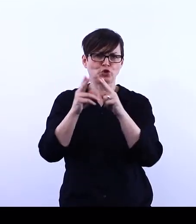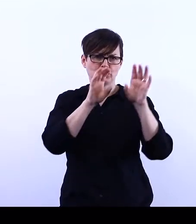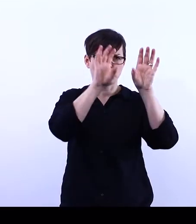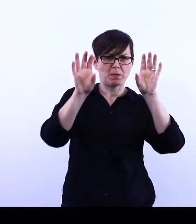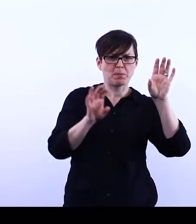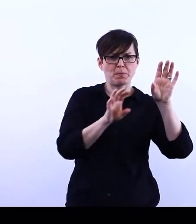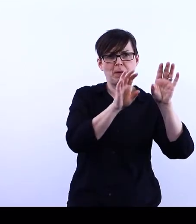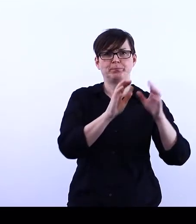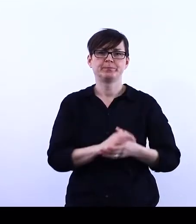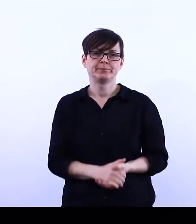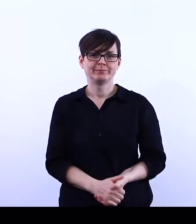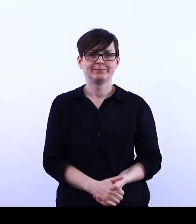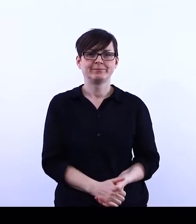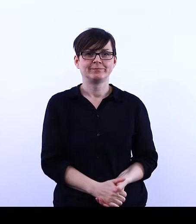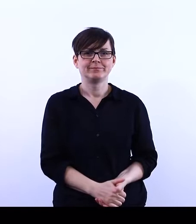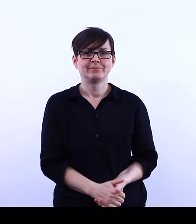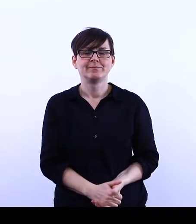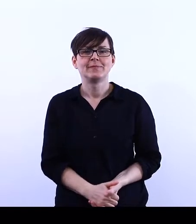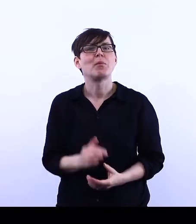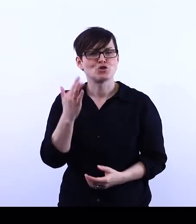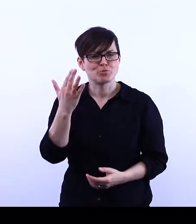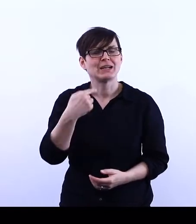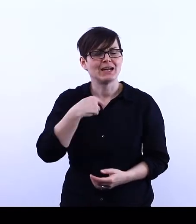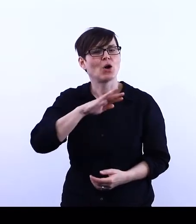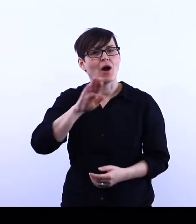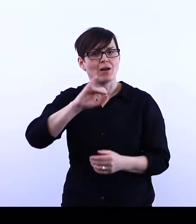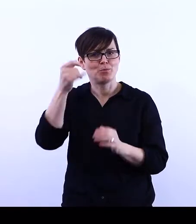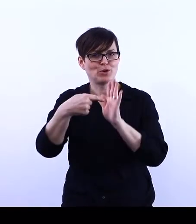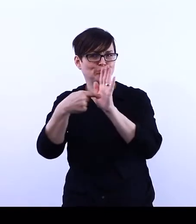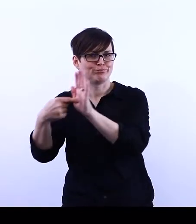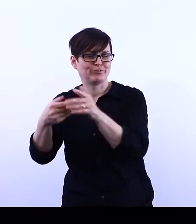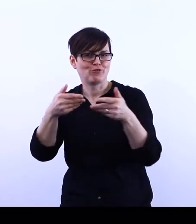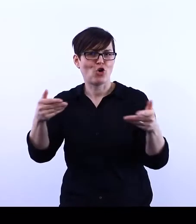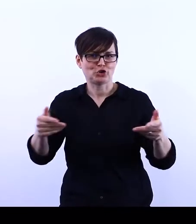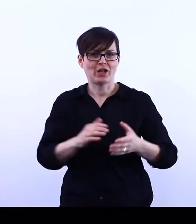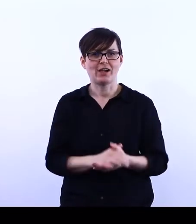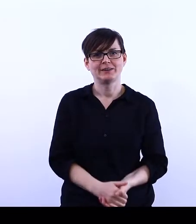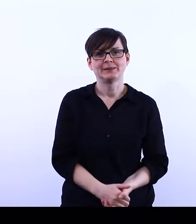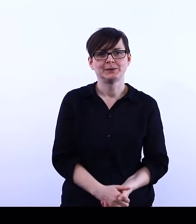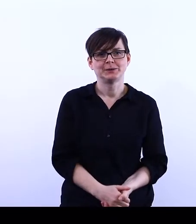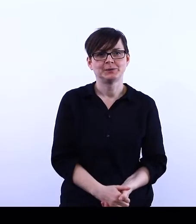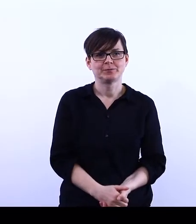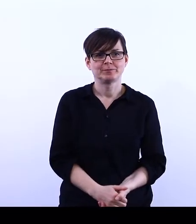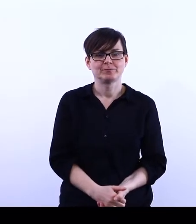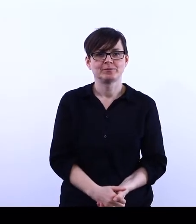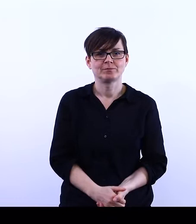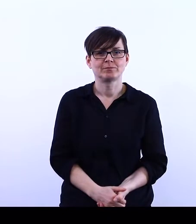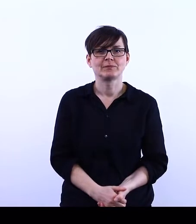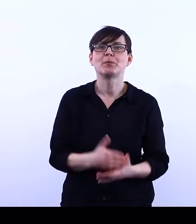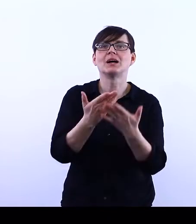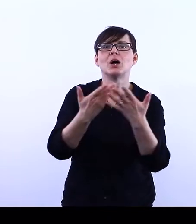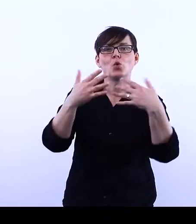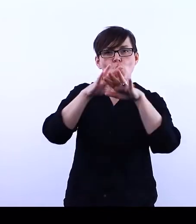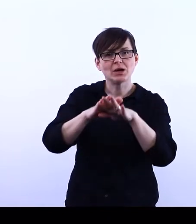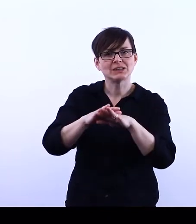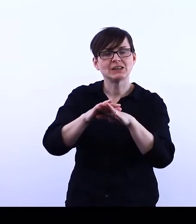würde jetzt auch schon nochmal alle Projekte ganz kurz nennen und ein, zwei Sätze dazu sagen, aber letztendlich findet sich die Übersicht auch auf